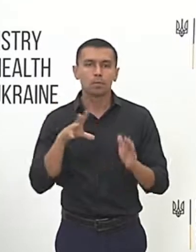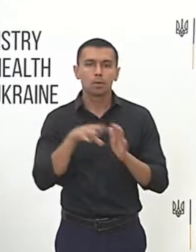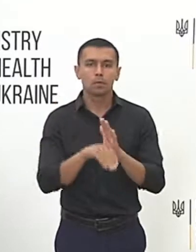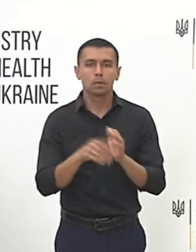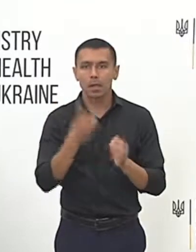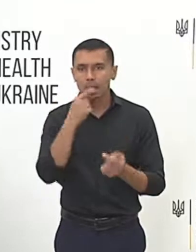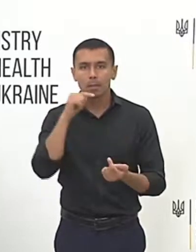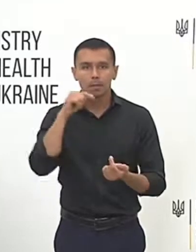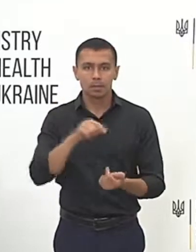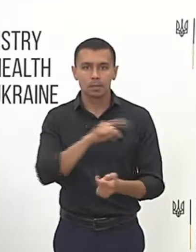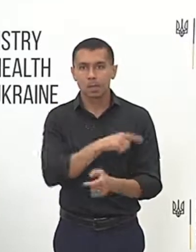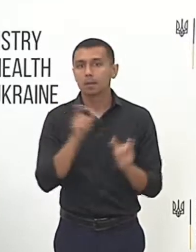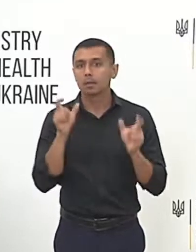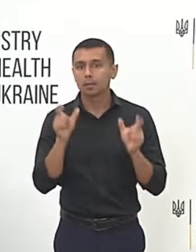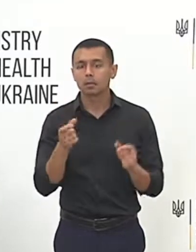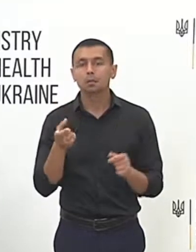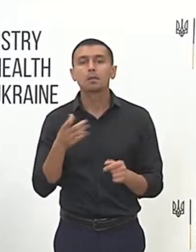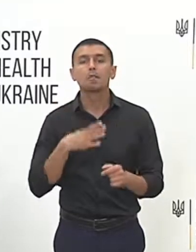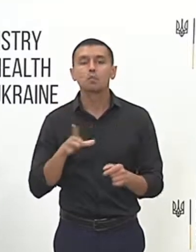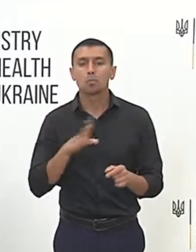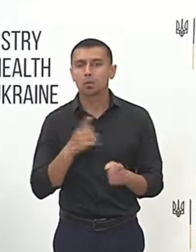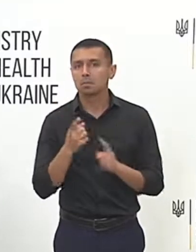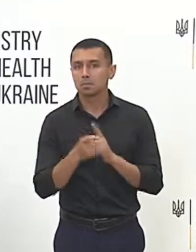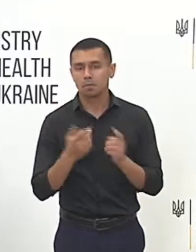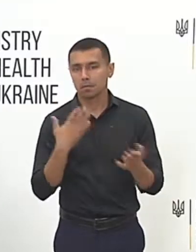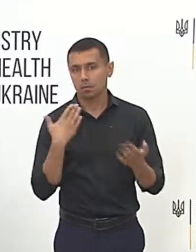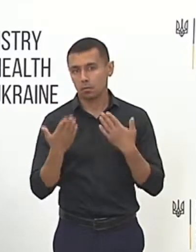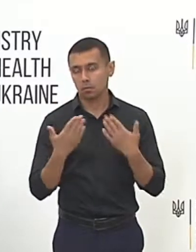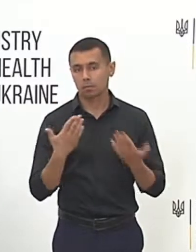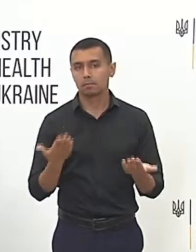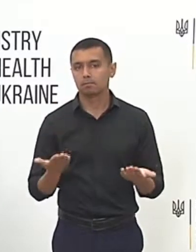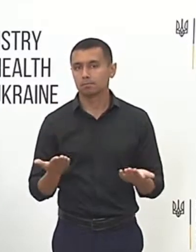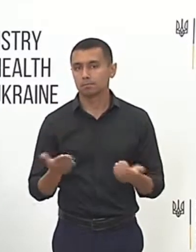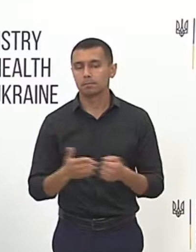запроваджений адаптивний карантин. Для чого було змінювати підходи?